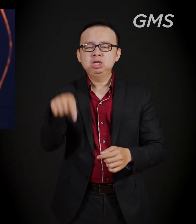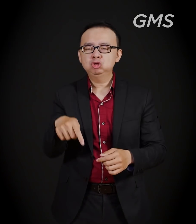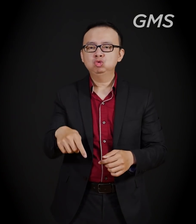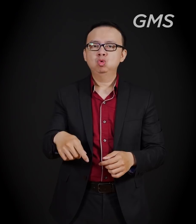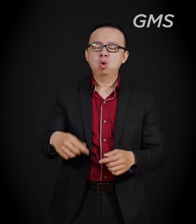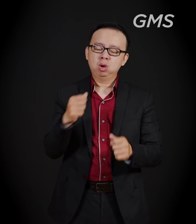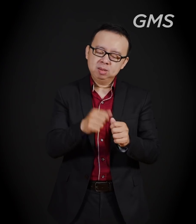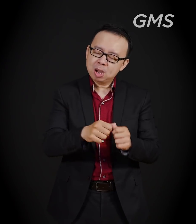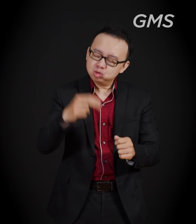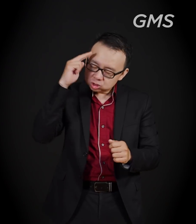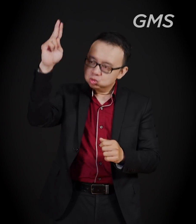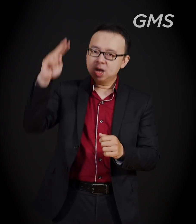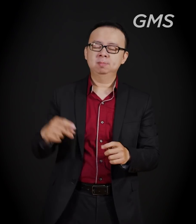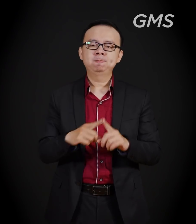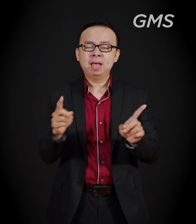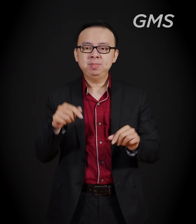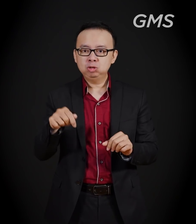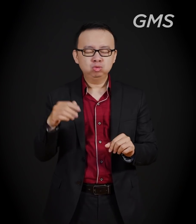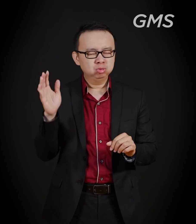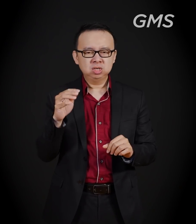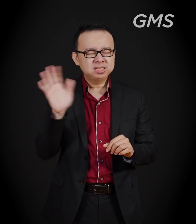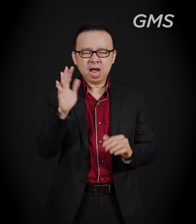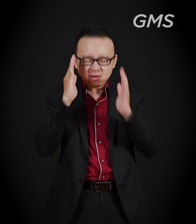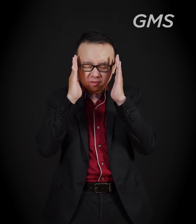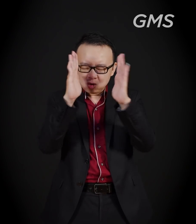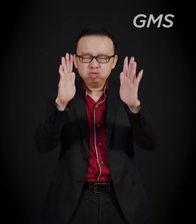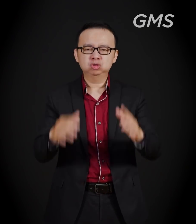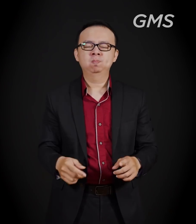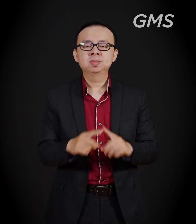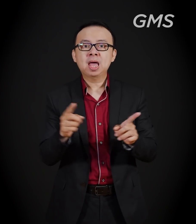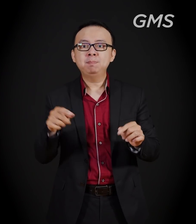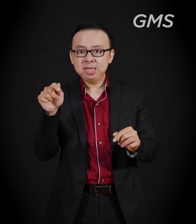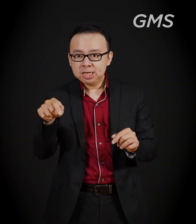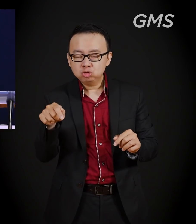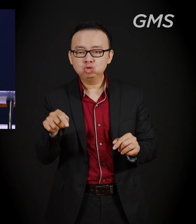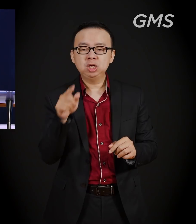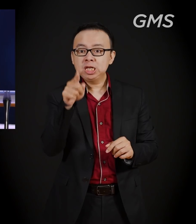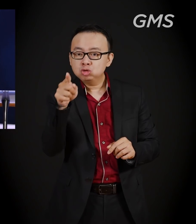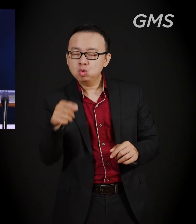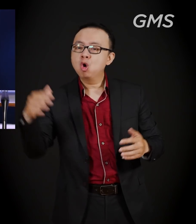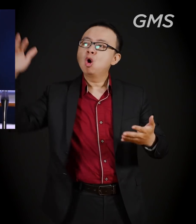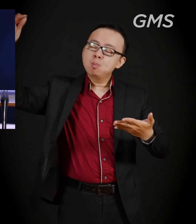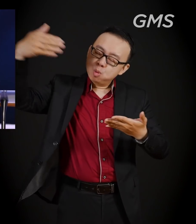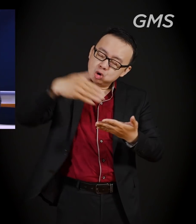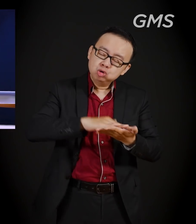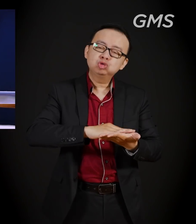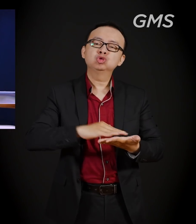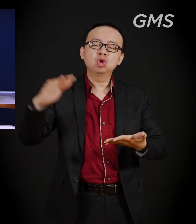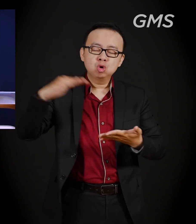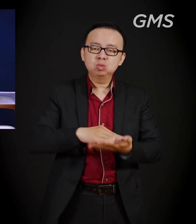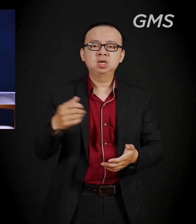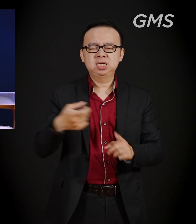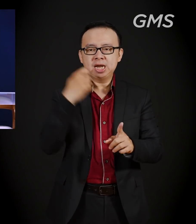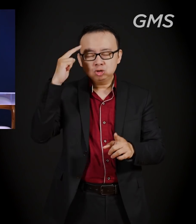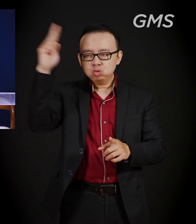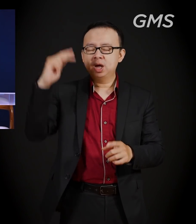Allah. Tapi jangan itu yang menjadi fokus kita. Tetapi itu harus menjadi bonus yang Tuhan sediakan. Karena fokus kita mencari